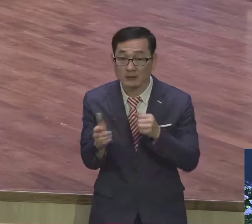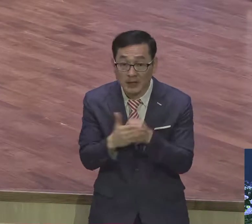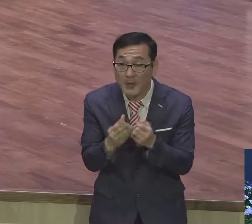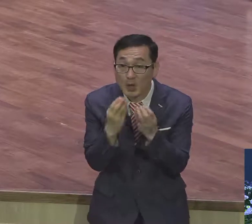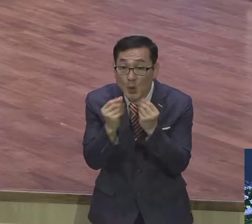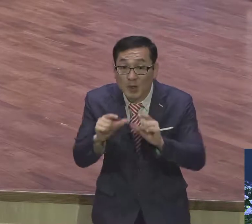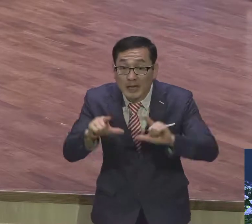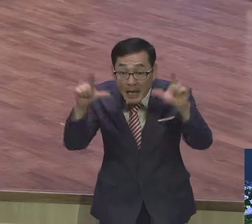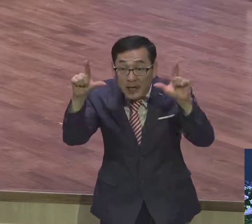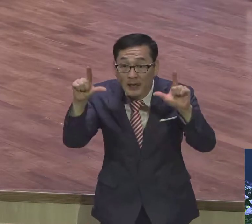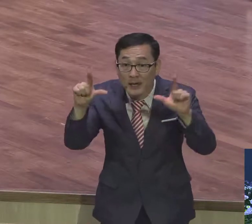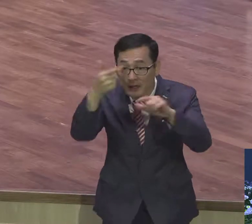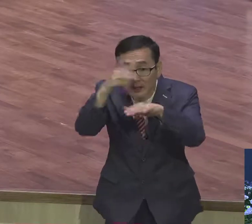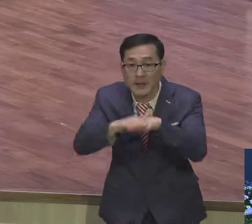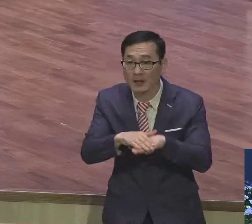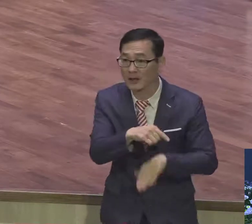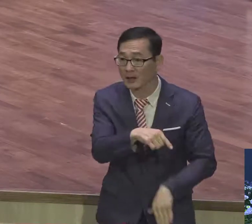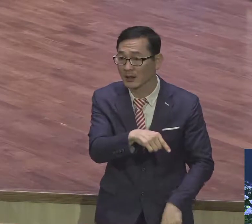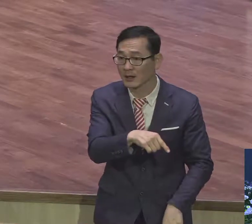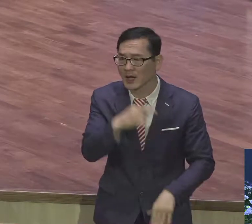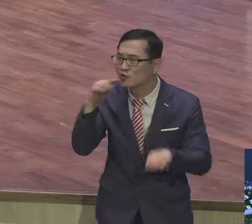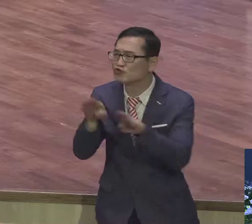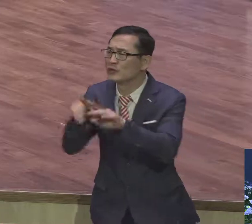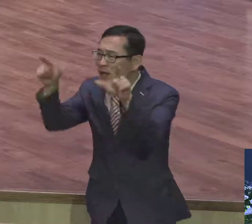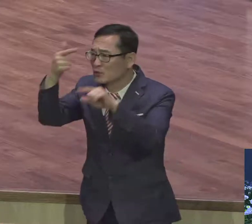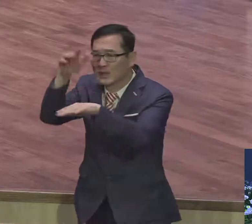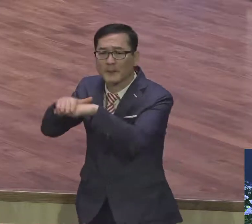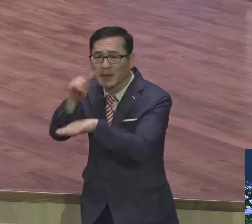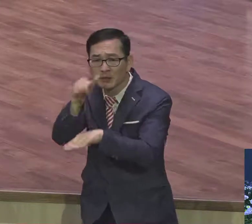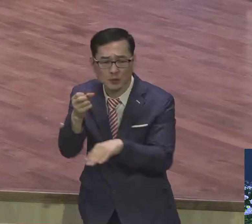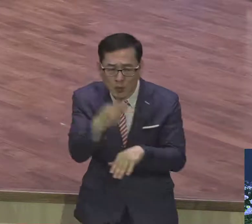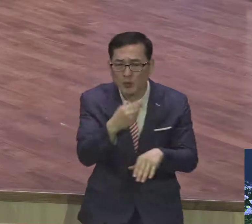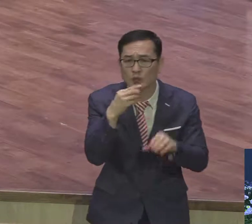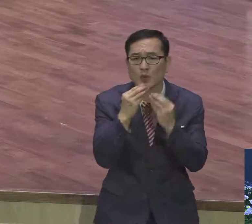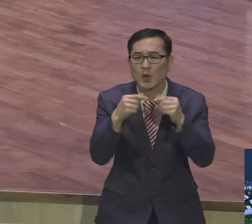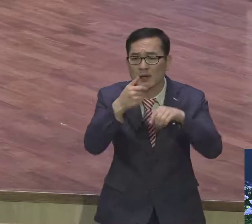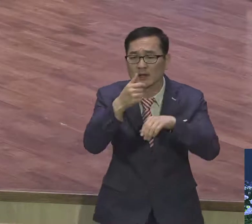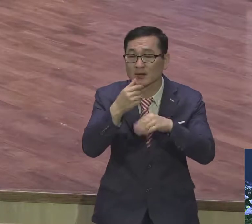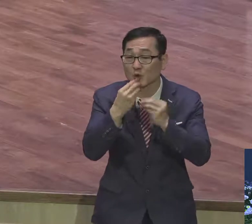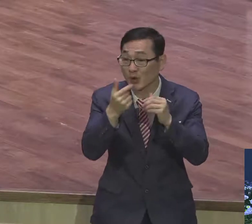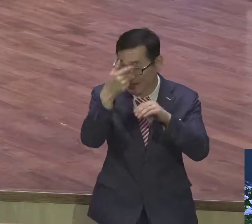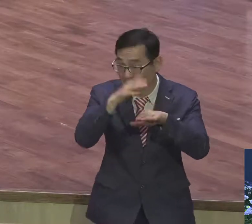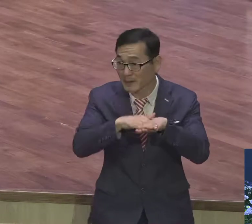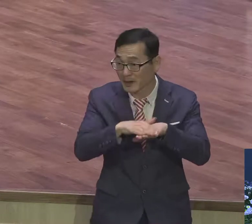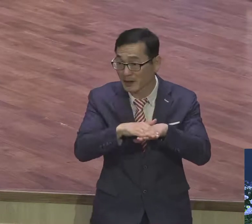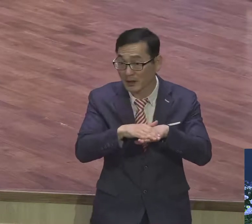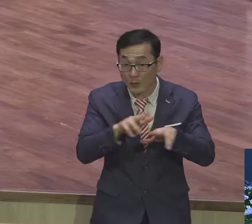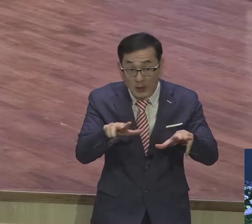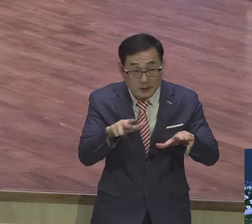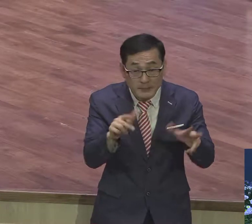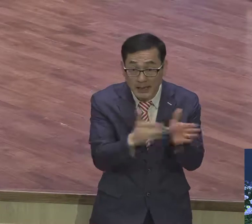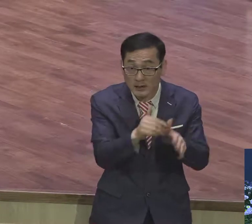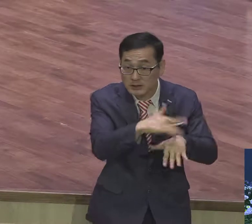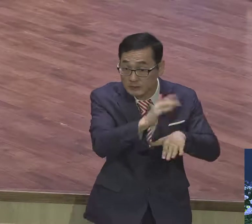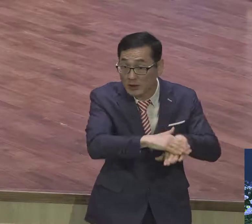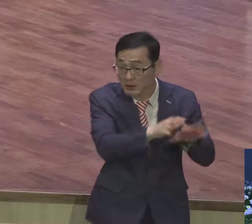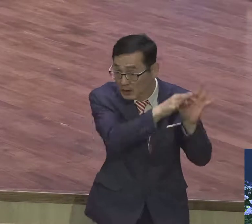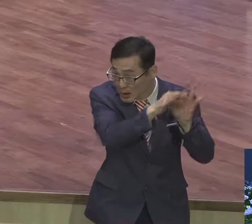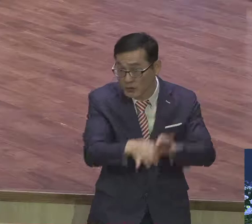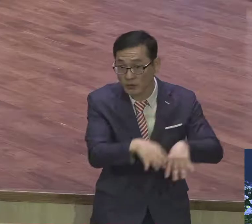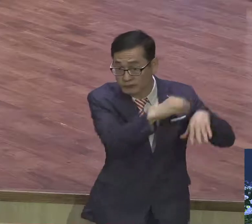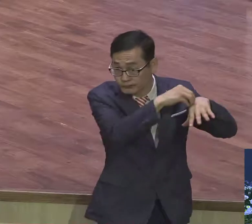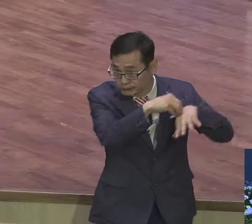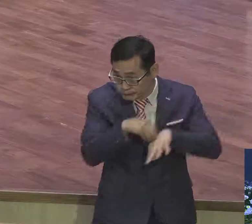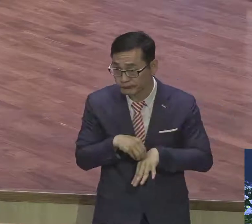안식을 지내요 주일날 예배하지만 토요일도 안식을 지내요 왜 쭉 해오던 거니까 조상태